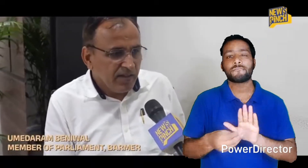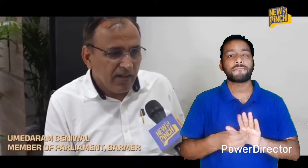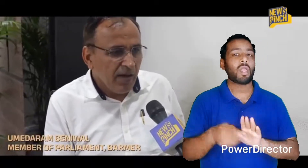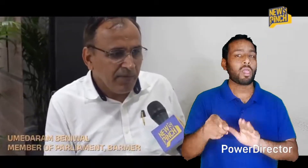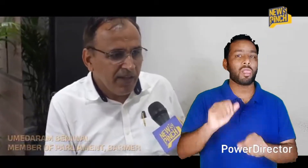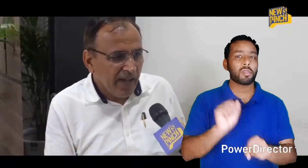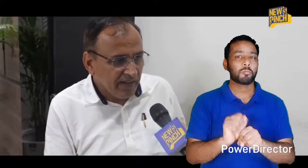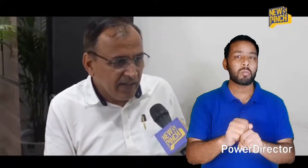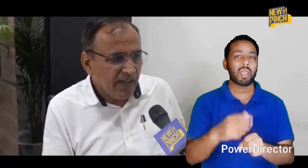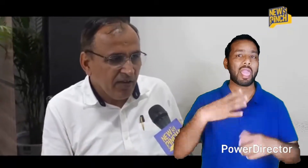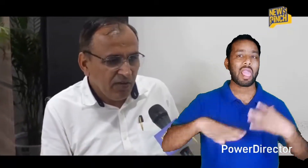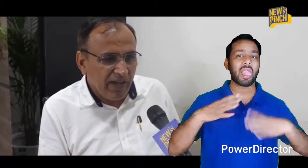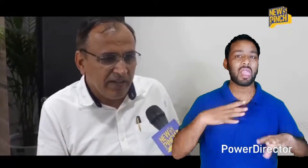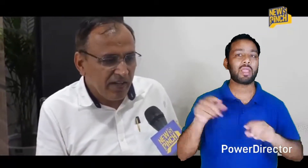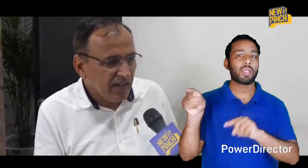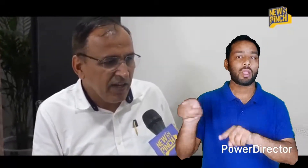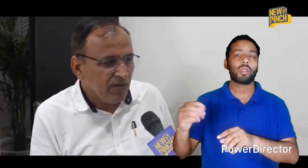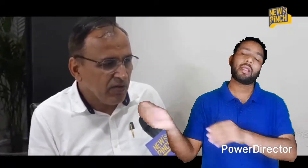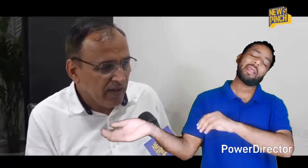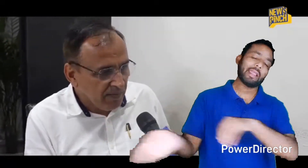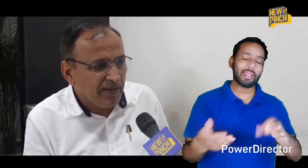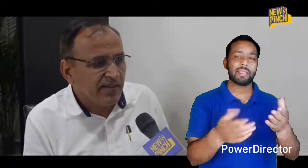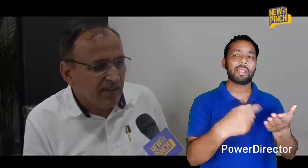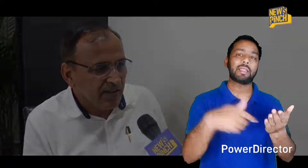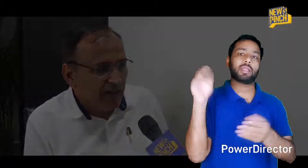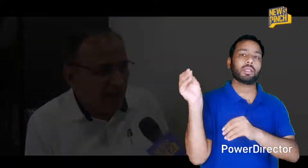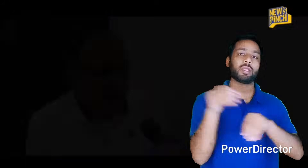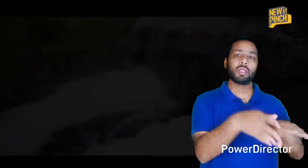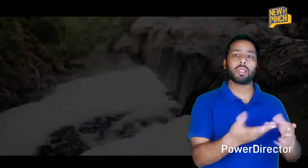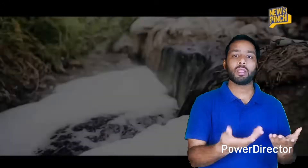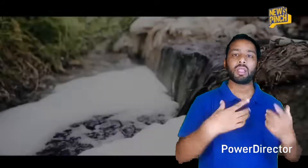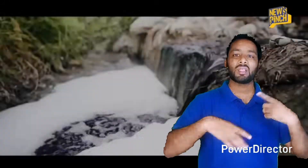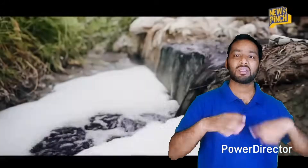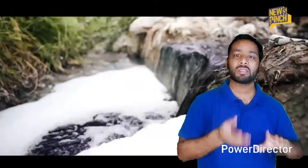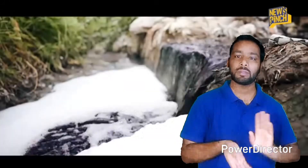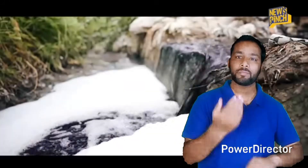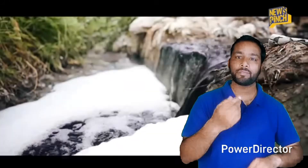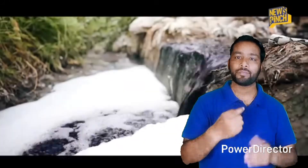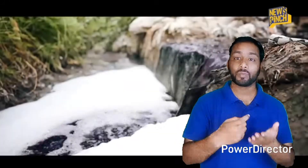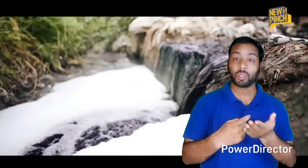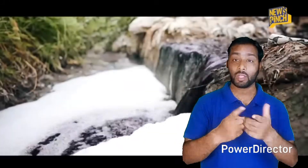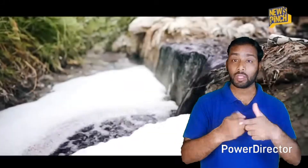कहीं काम के लायक नहीं है ऐसे अधिकारियों को यहाँ भेज दिया जाता है।